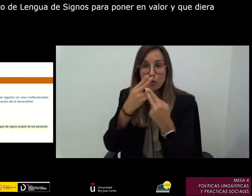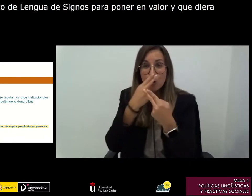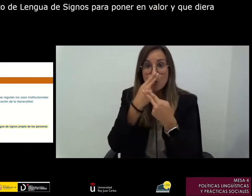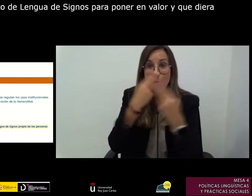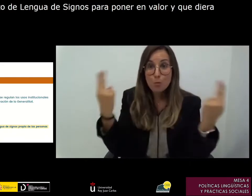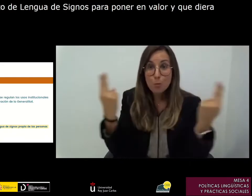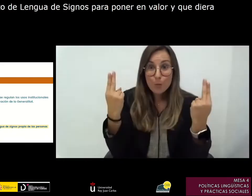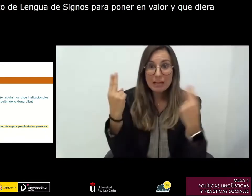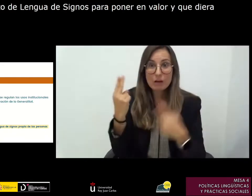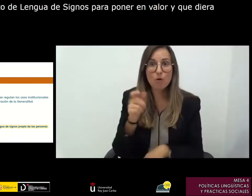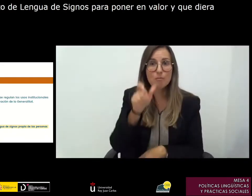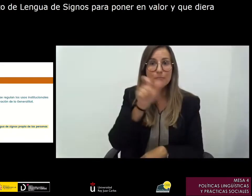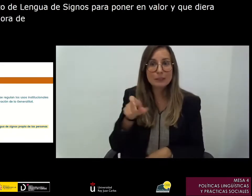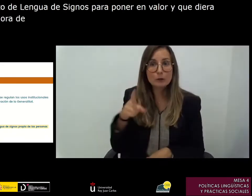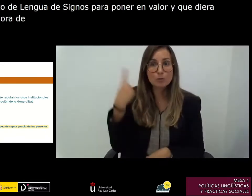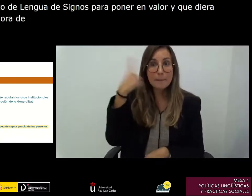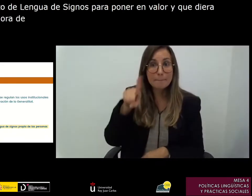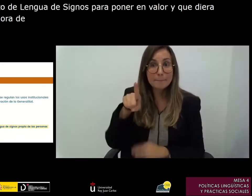Valenciana.